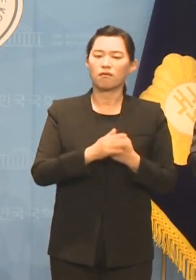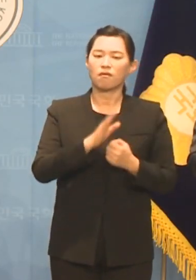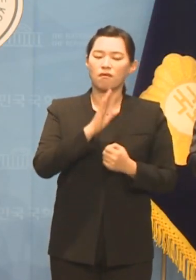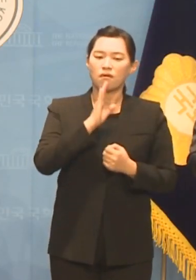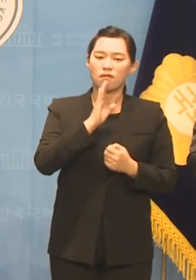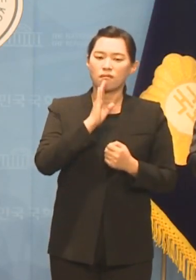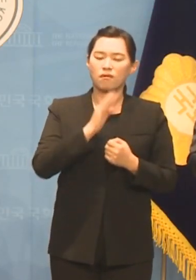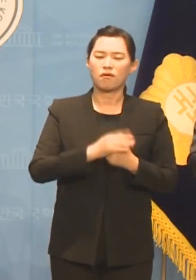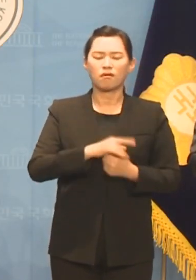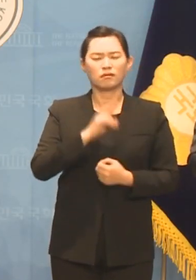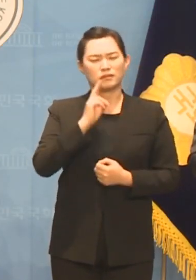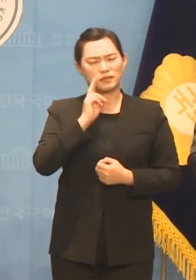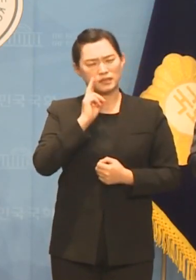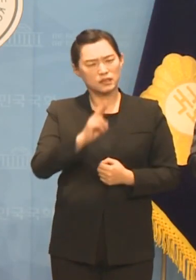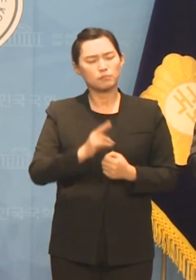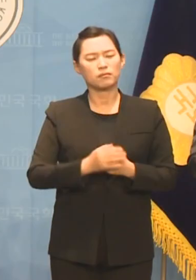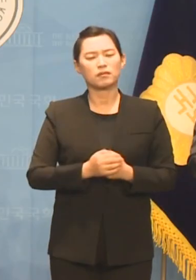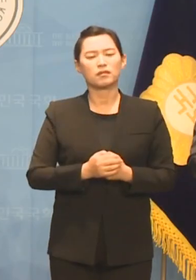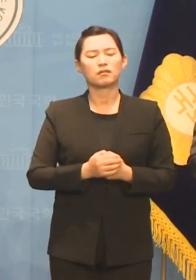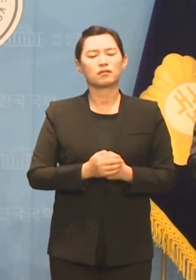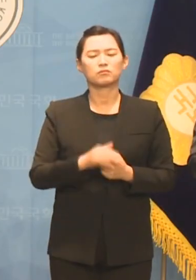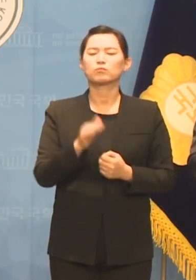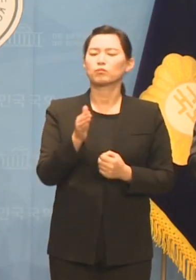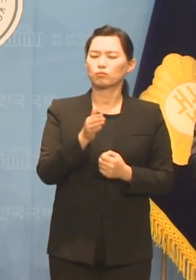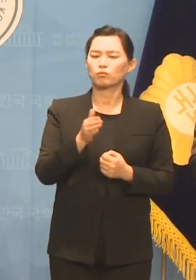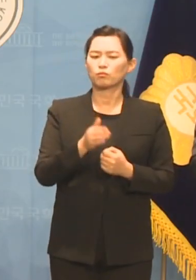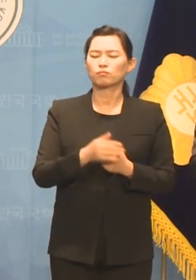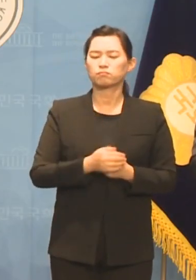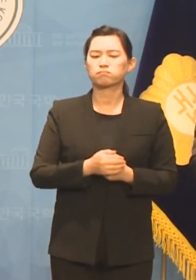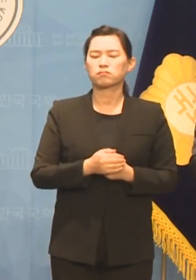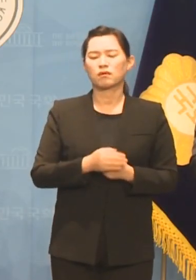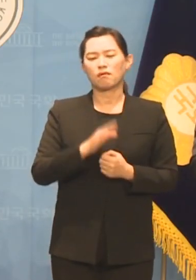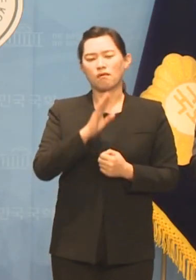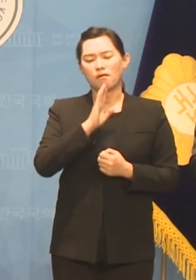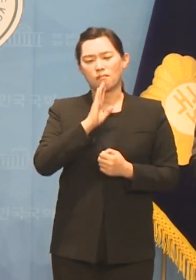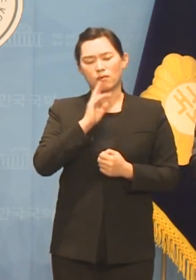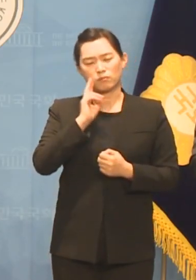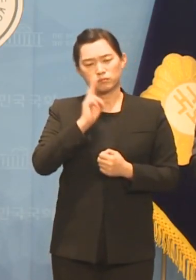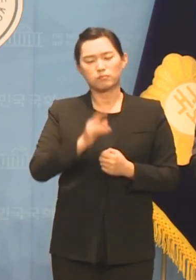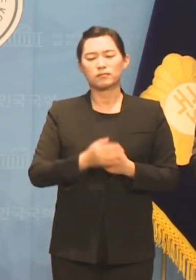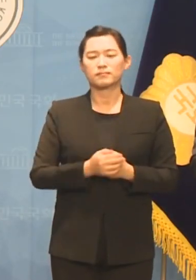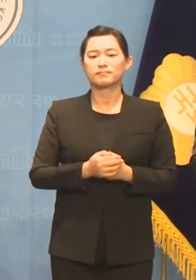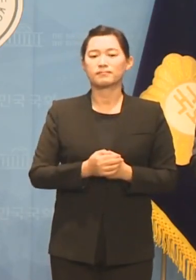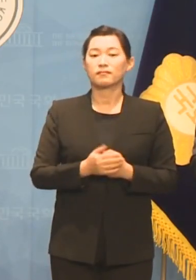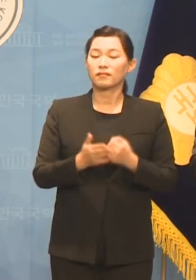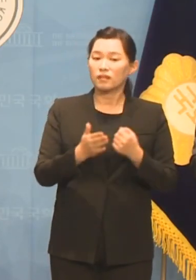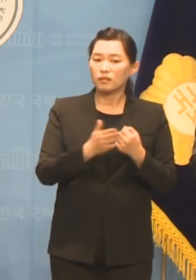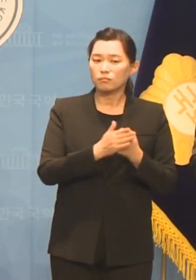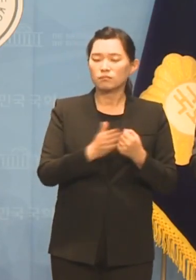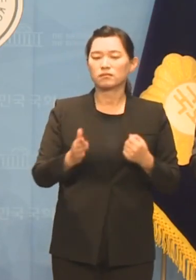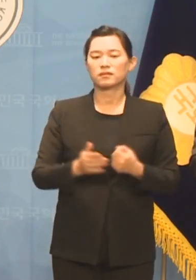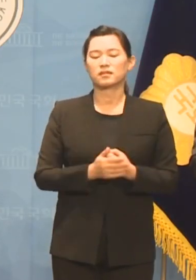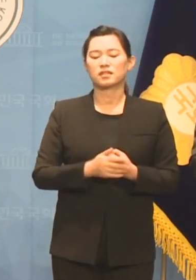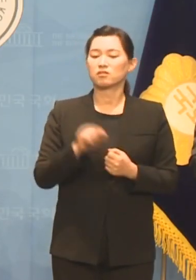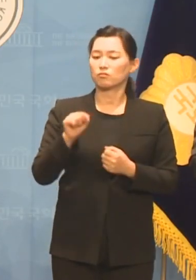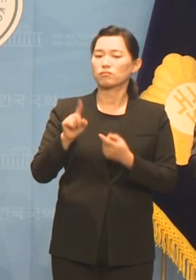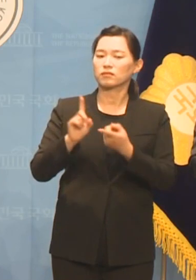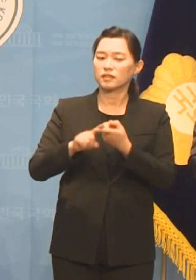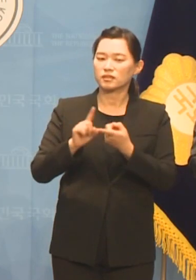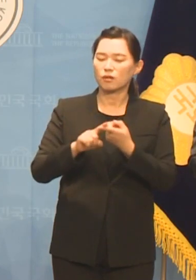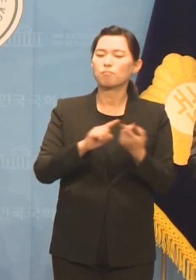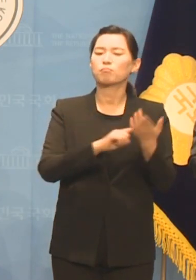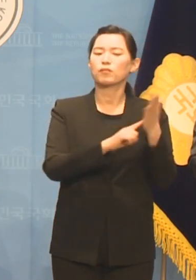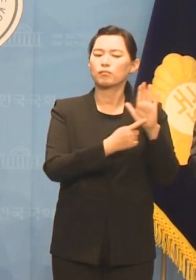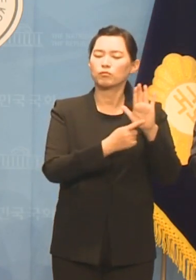상당히 심각한 수위를 넘나들고 있어서 저희들이 이러한 부분을